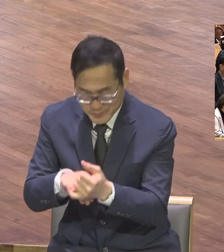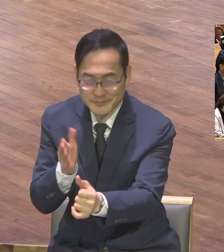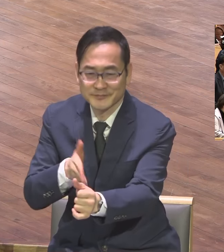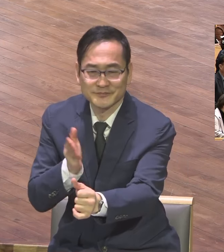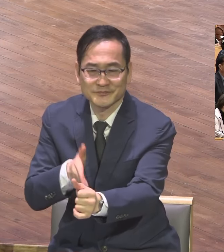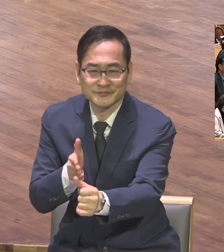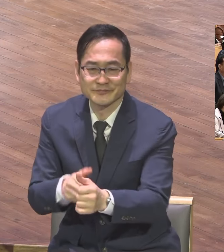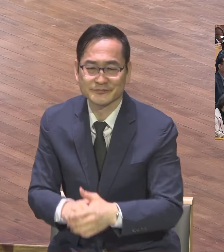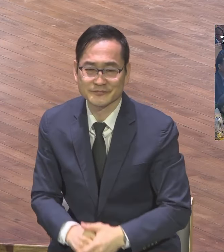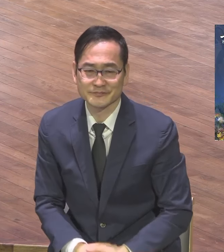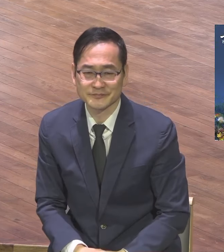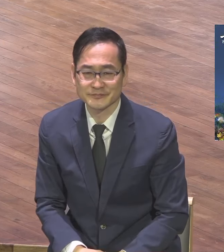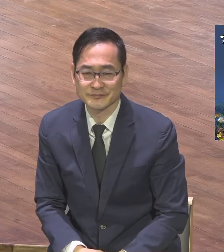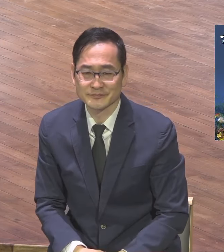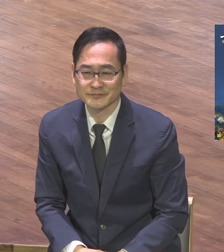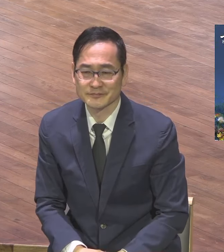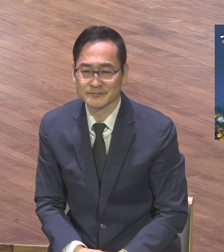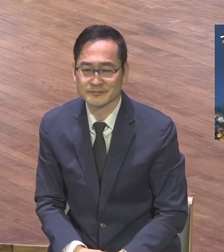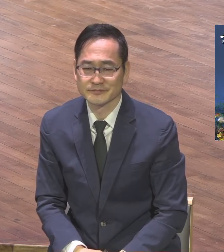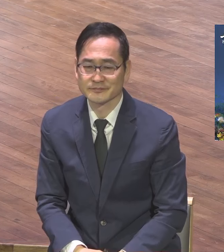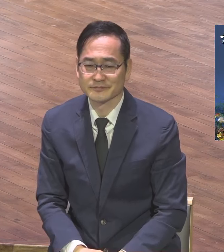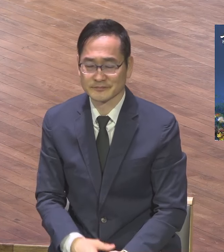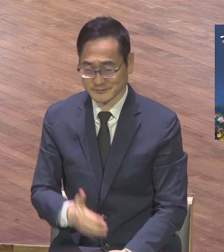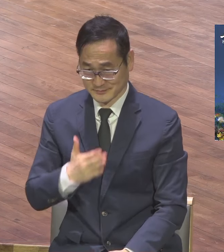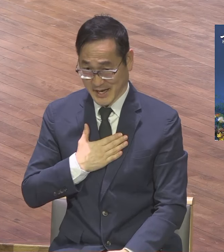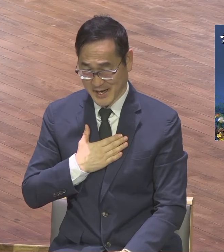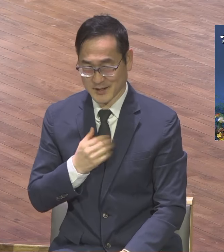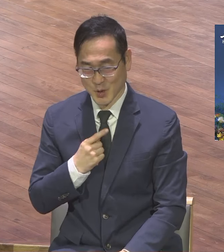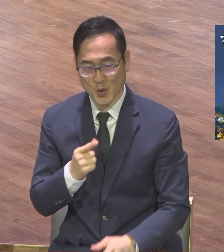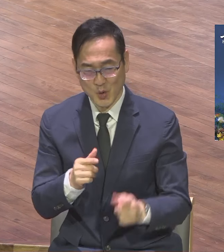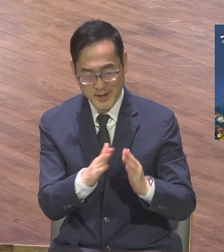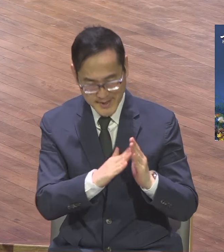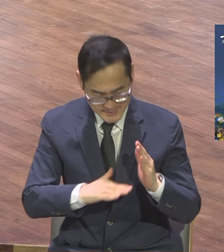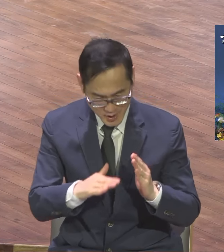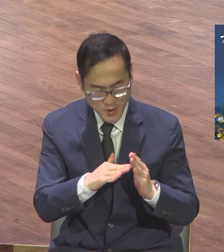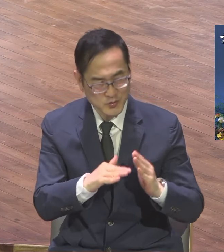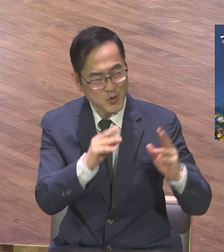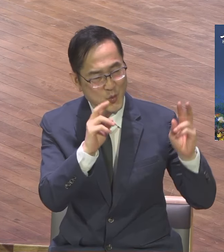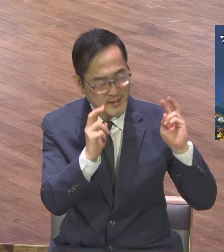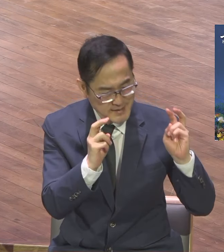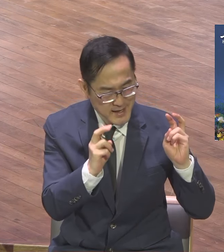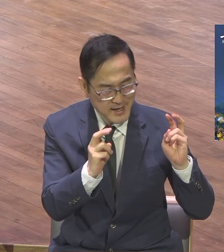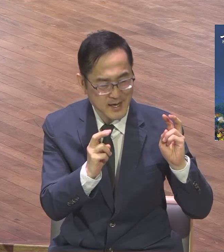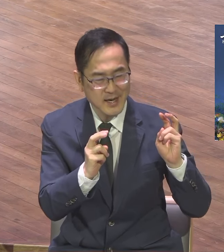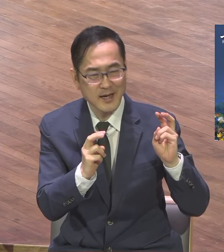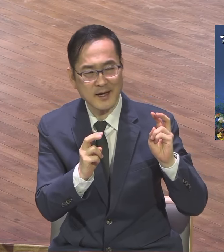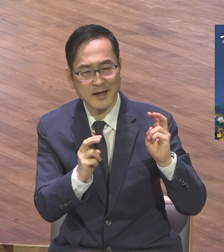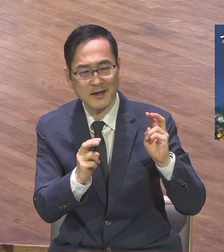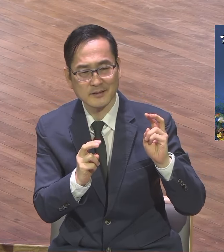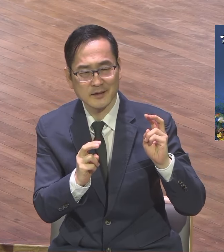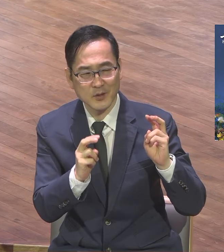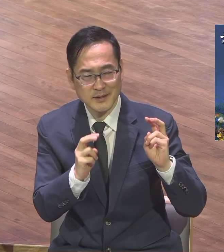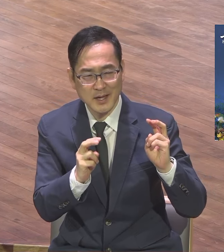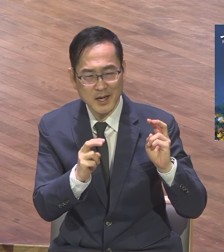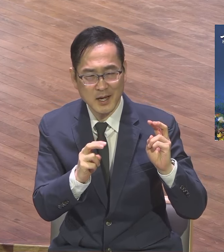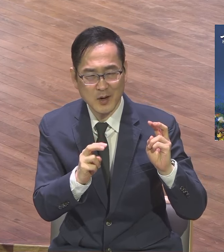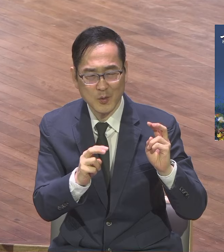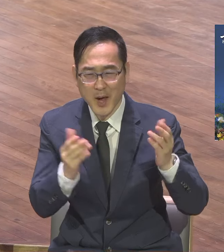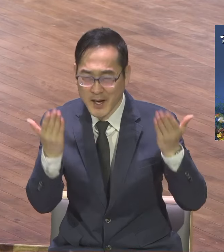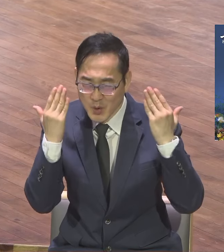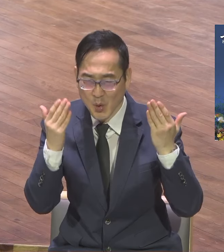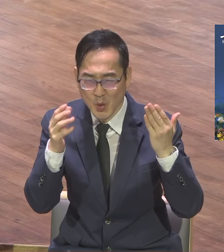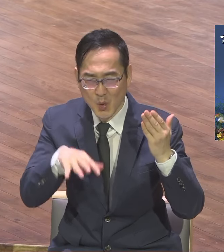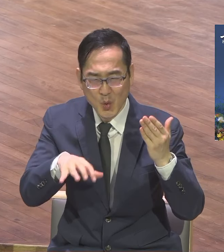넘어서 가정과 직장과 사업장과 지역과 학업 현장까지